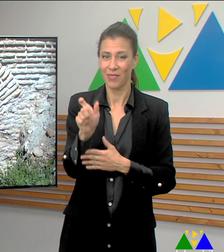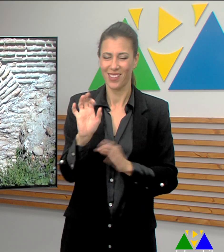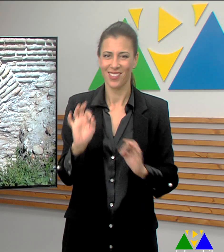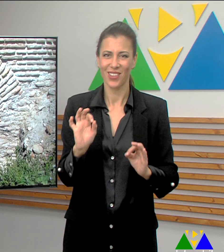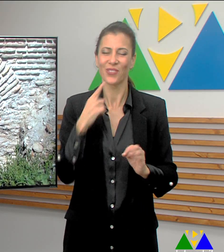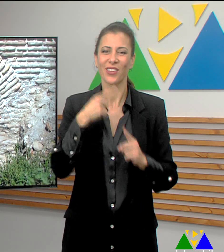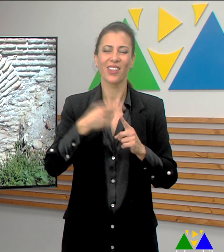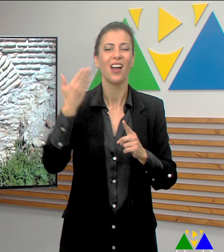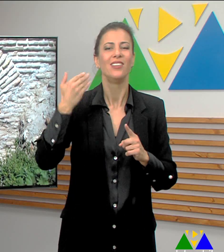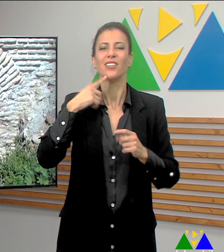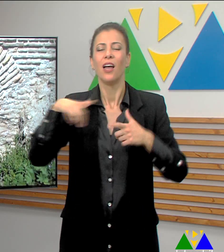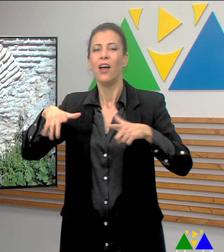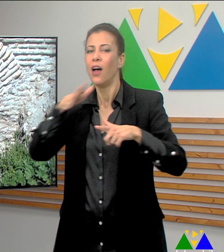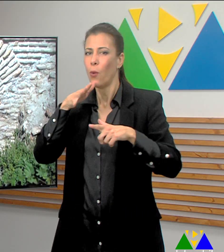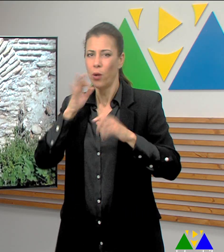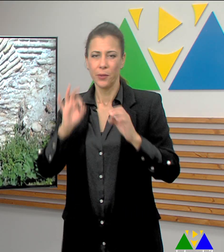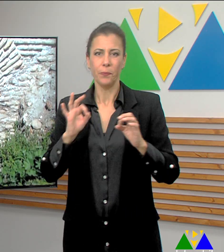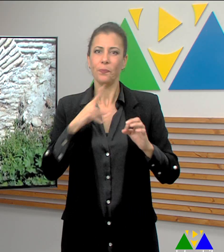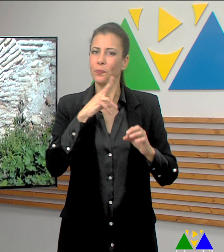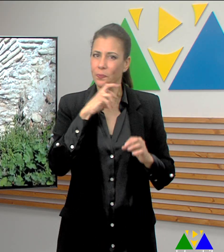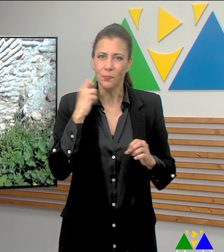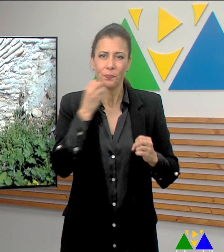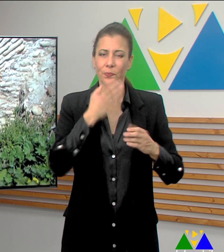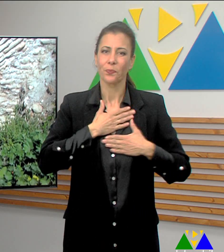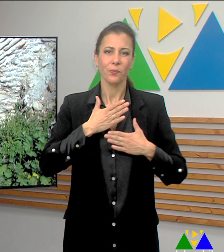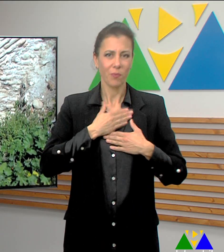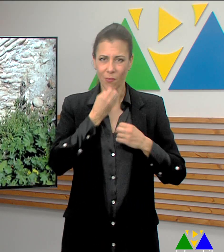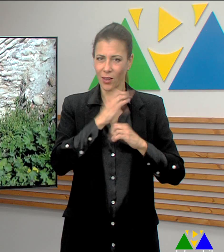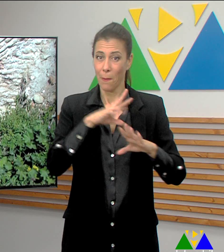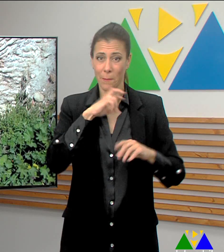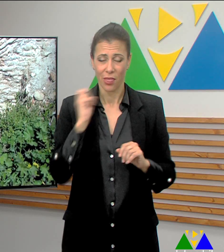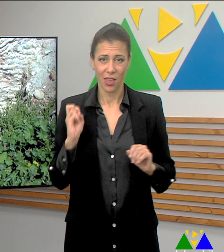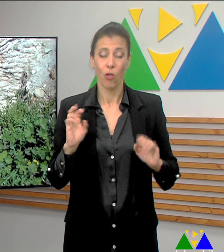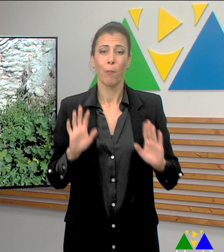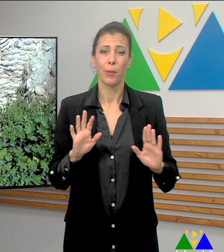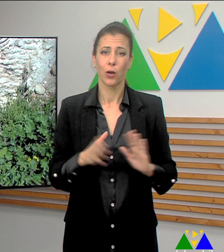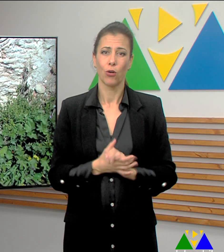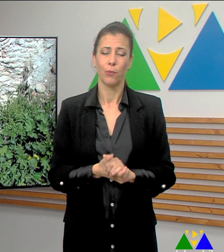Decía, el agua era una cosa que era muy preciado, un bien muy preciado. Y los